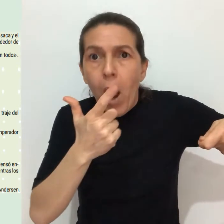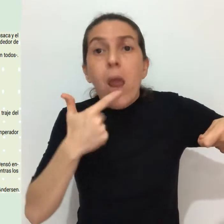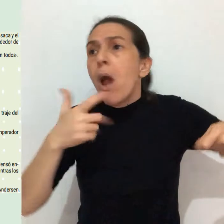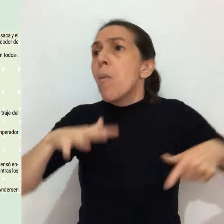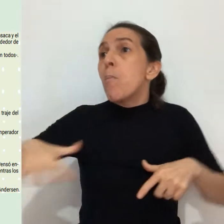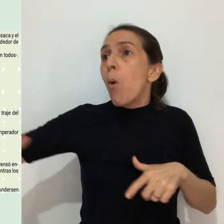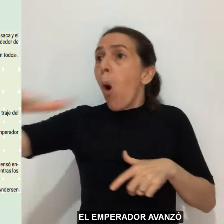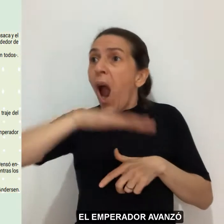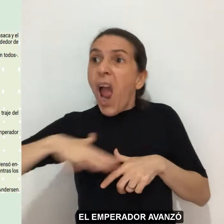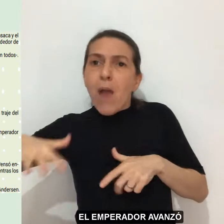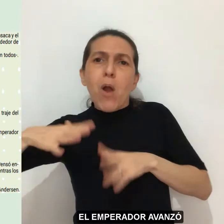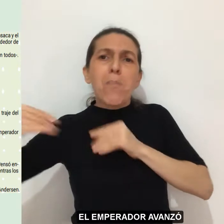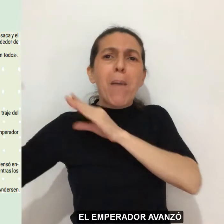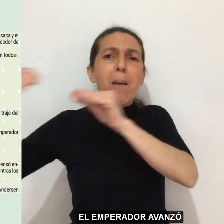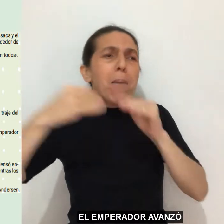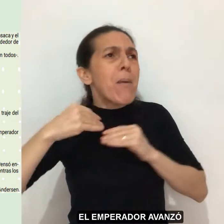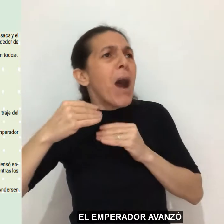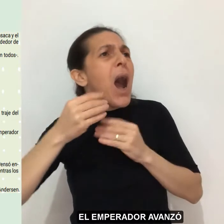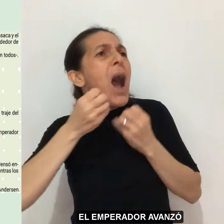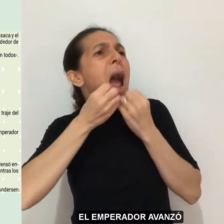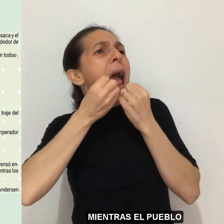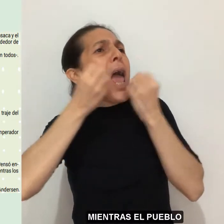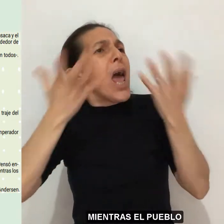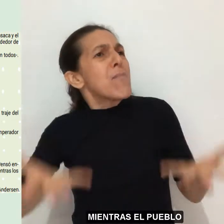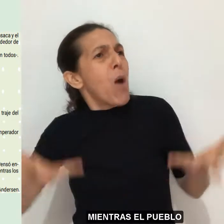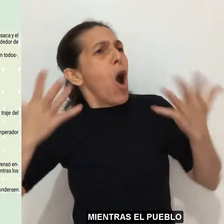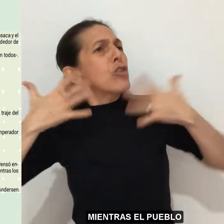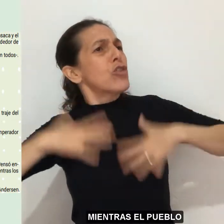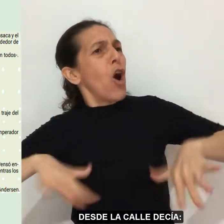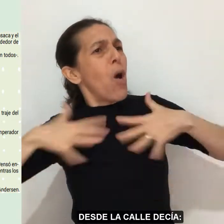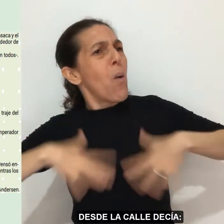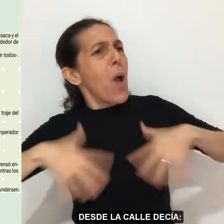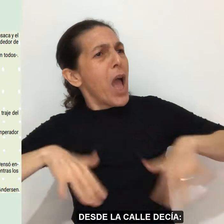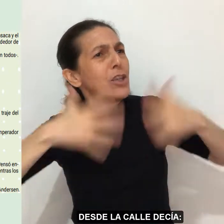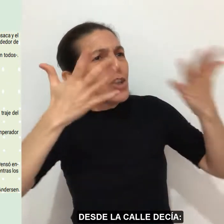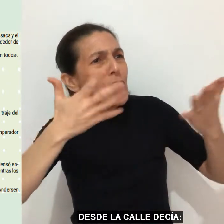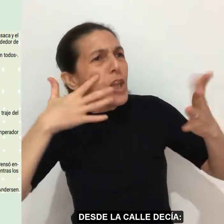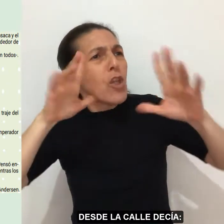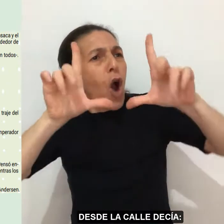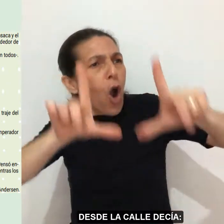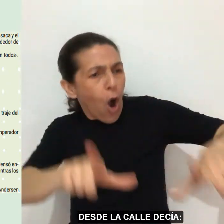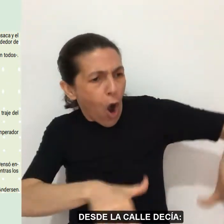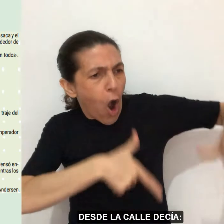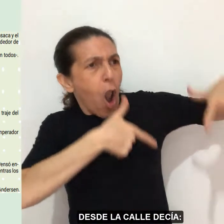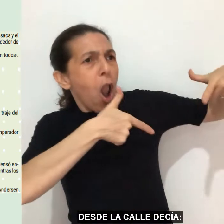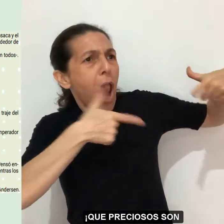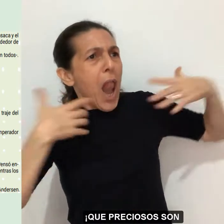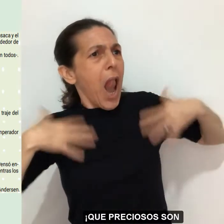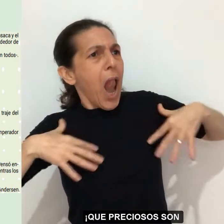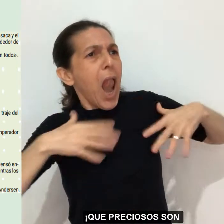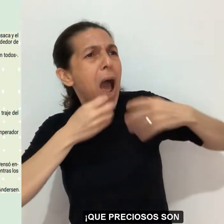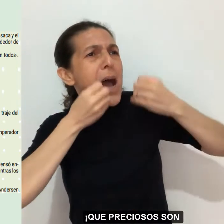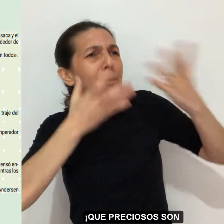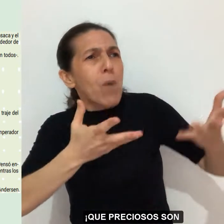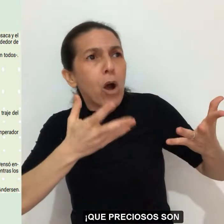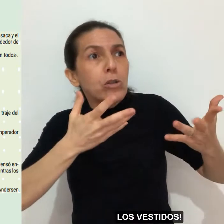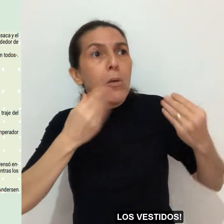El emperador avanzó mientras el pueblo desde la calle decía —¡Qué preciosos son los